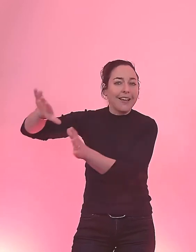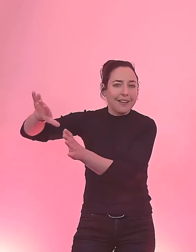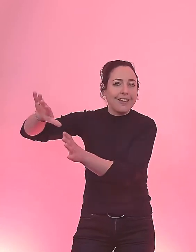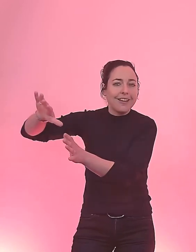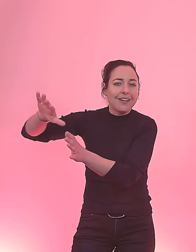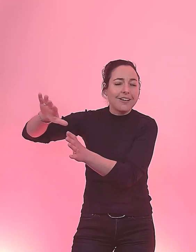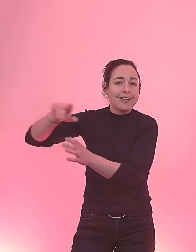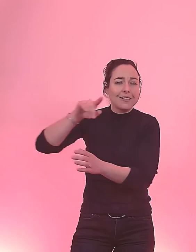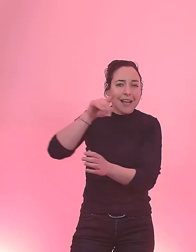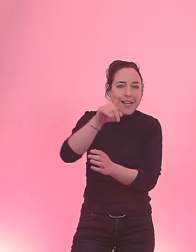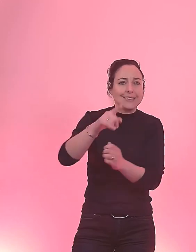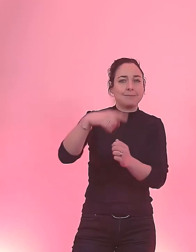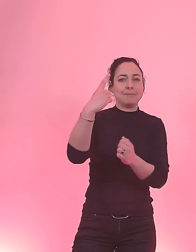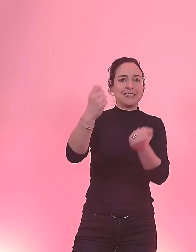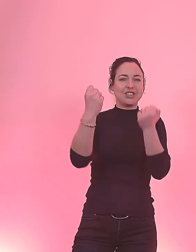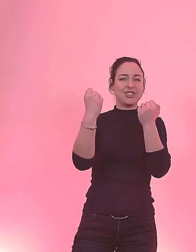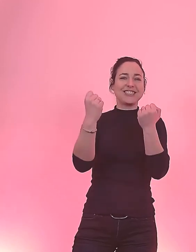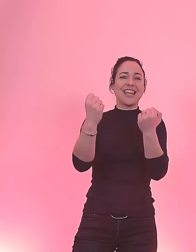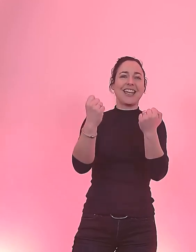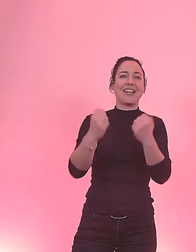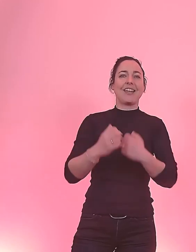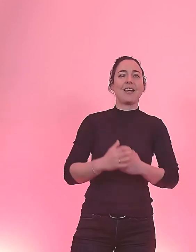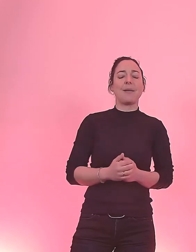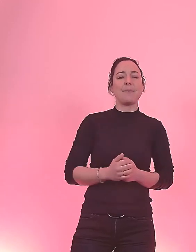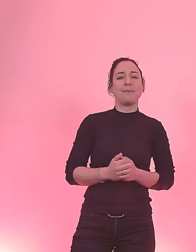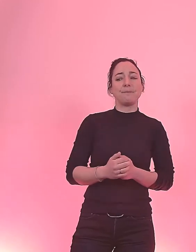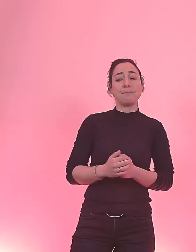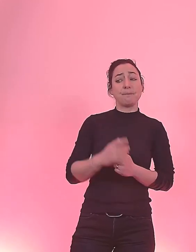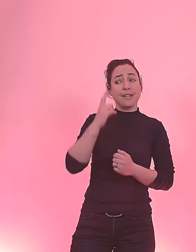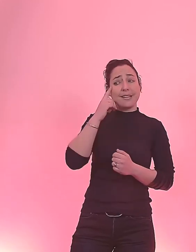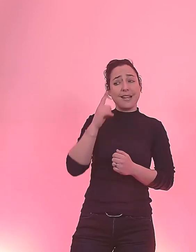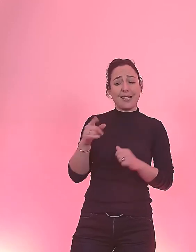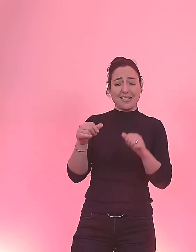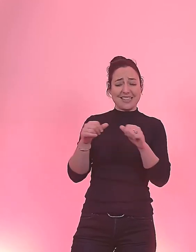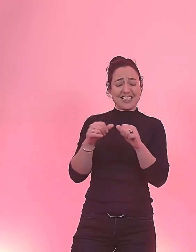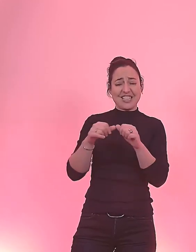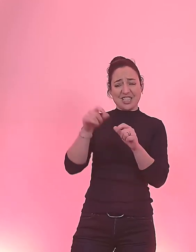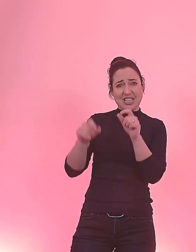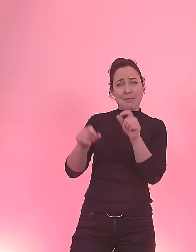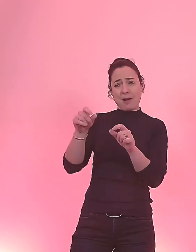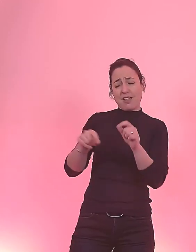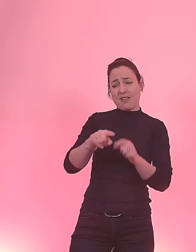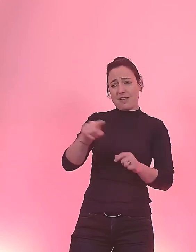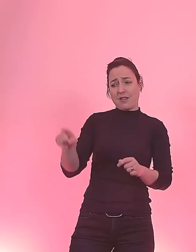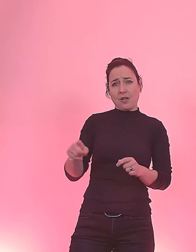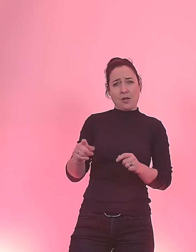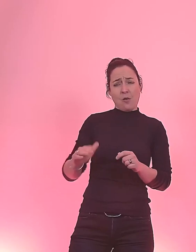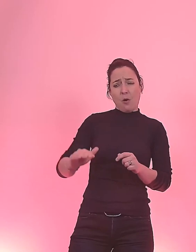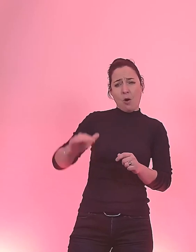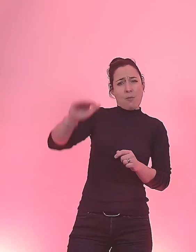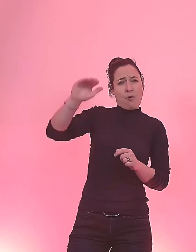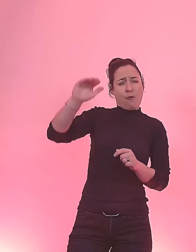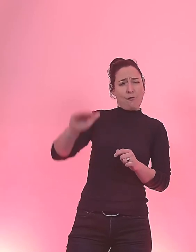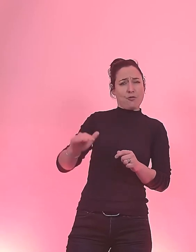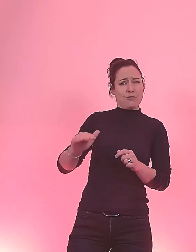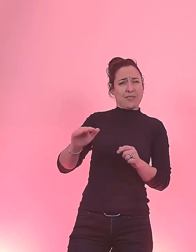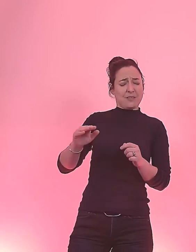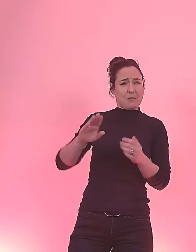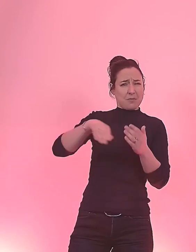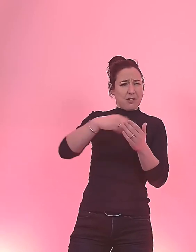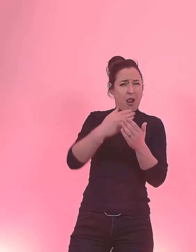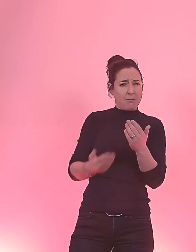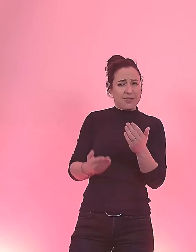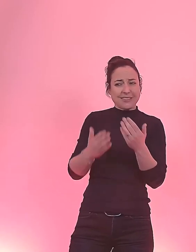sterker en ik denk de discipelen zijn opgevoed met de personen hebben in een synagoge als kleinkind die